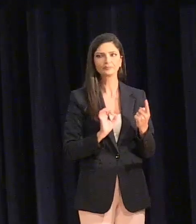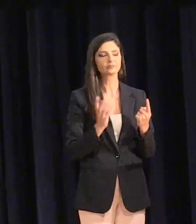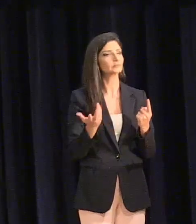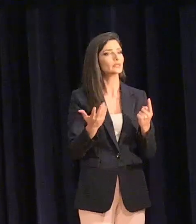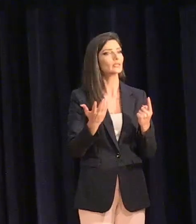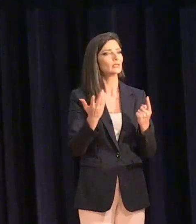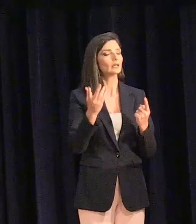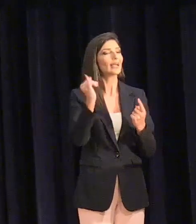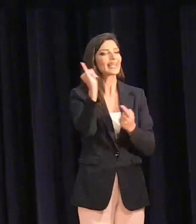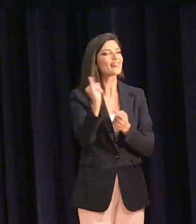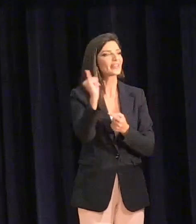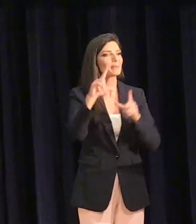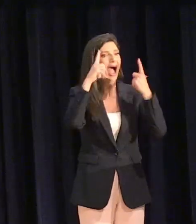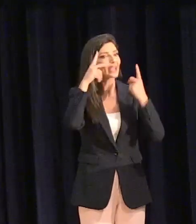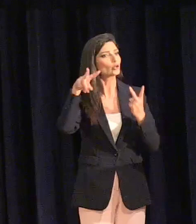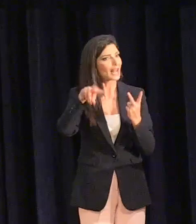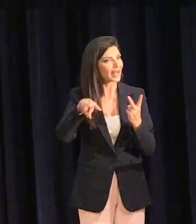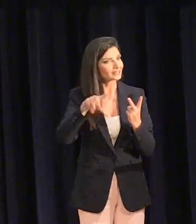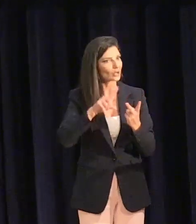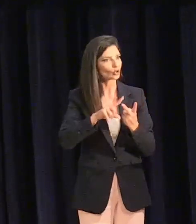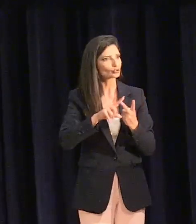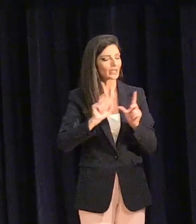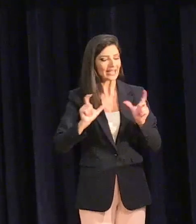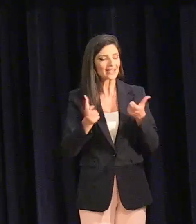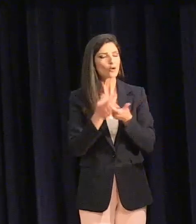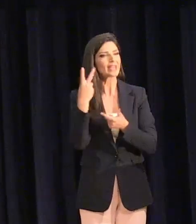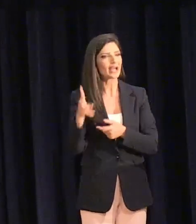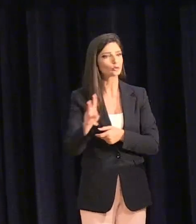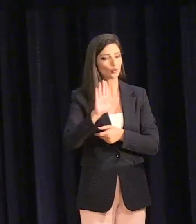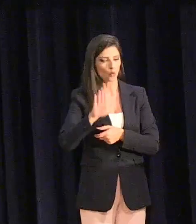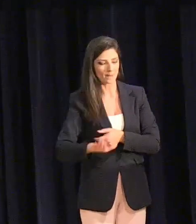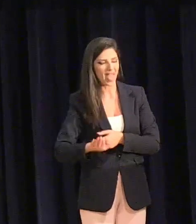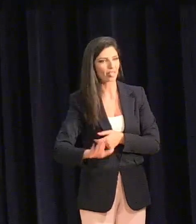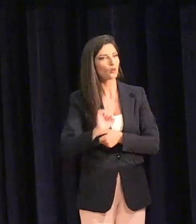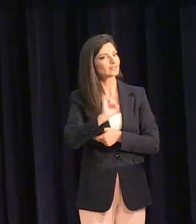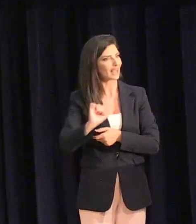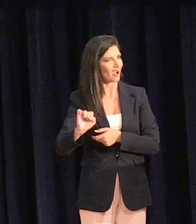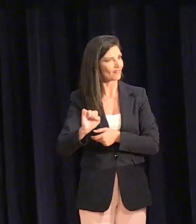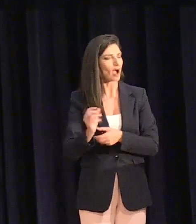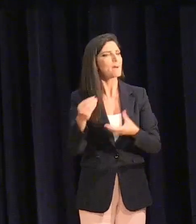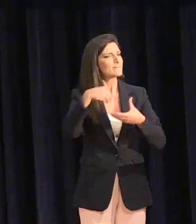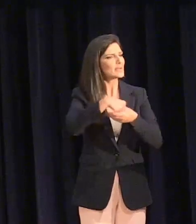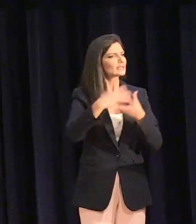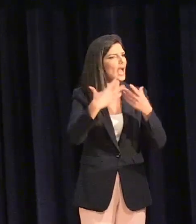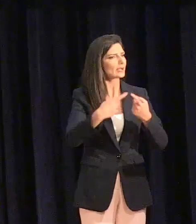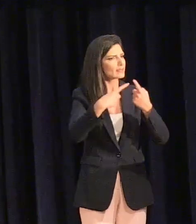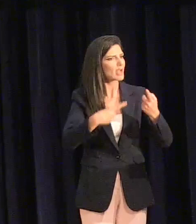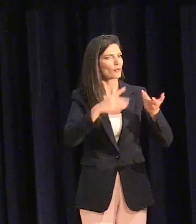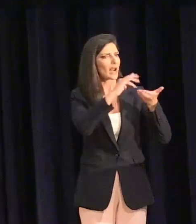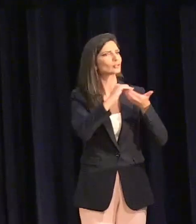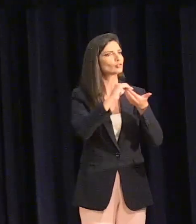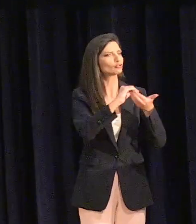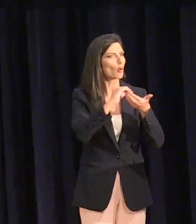Το Κέντρο ΑΜΕΟ Αγίου Λαζάρου και η οικογένεια του μικρού Σάββα. Συμμετέχουν